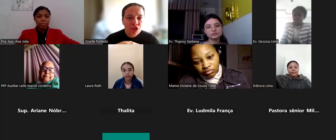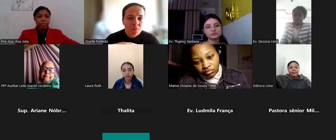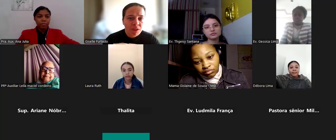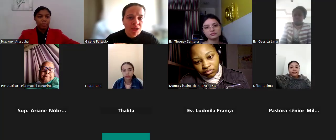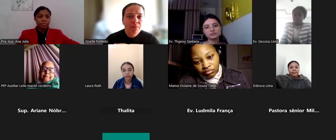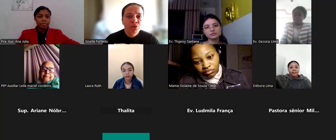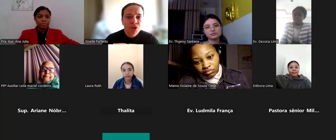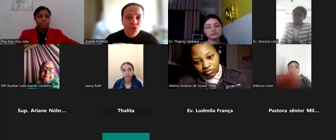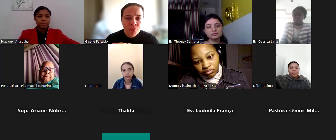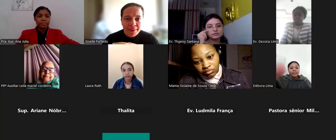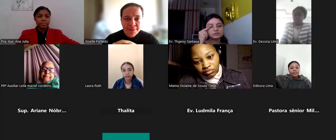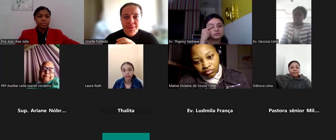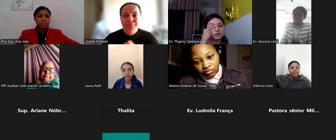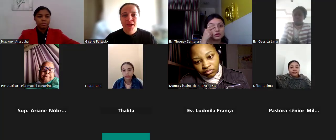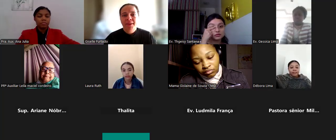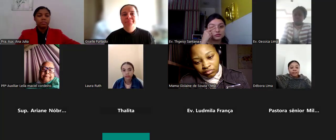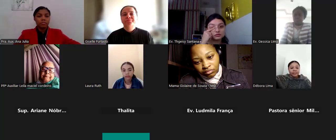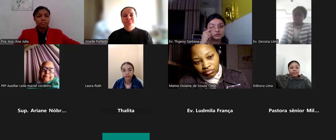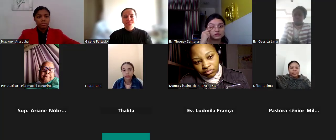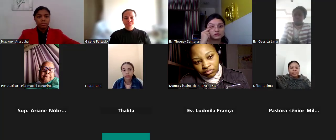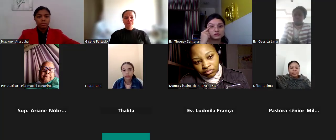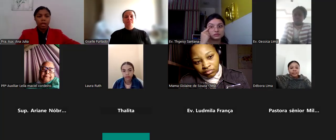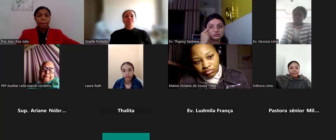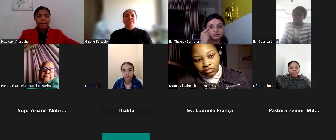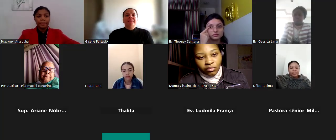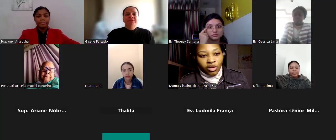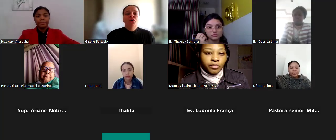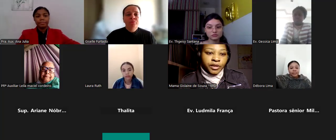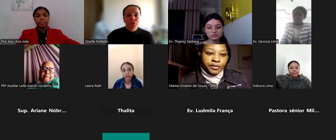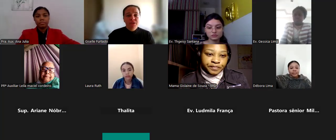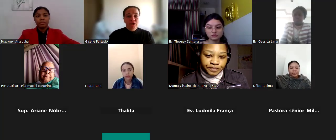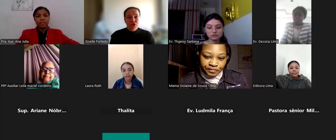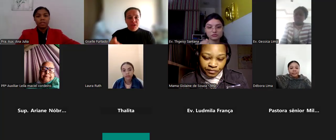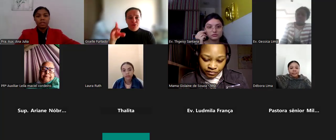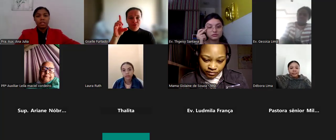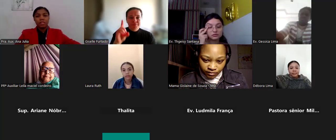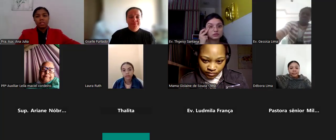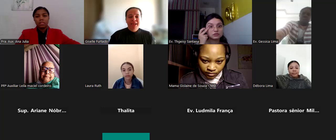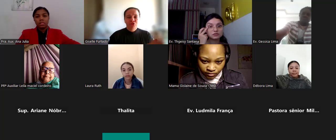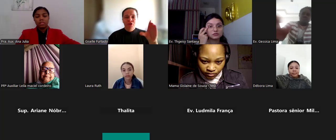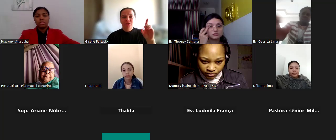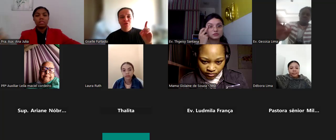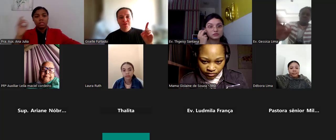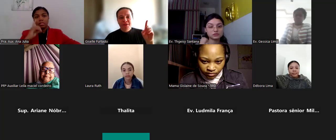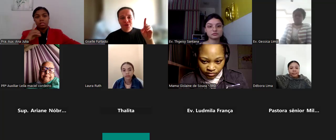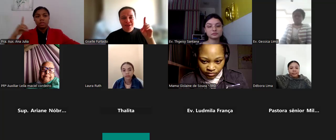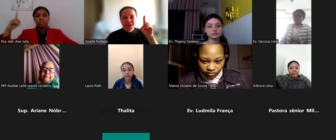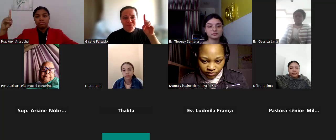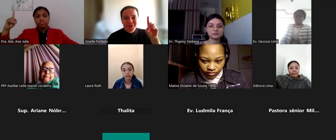personagens bíblicos e tudo mais. Amém? Então, o sinal de Deus, lado direito, vou fazer com a mão esquerda para vocês